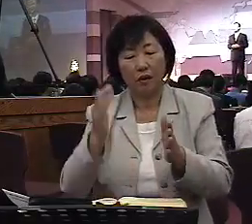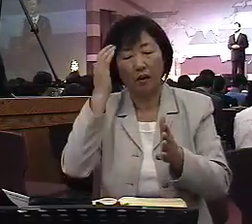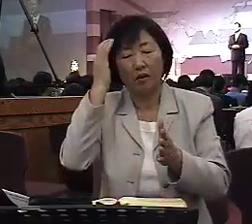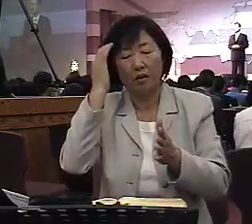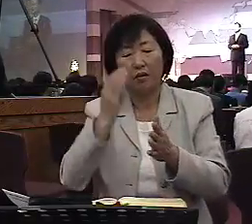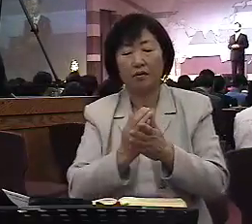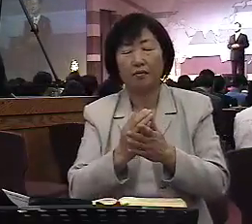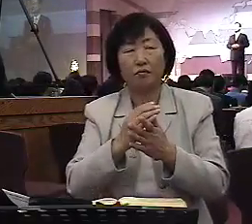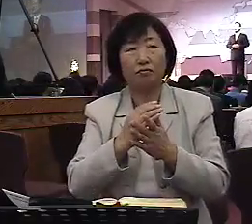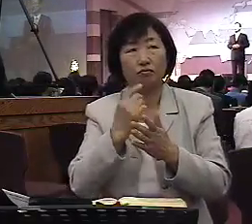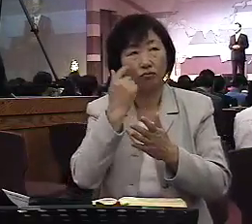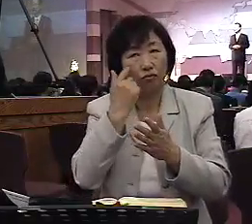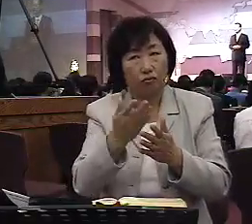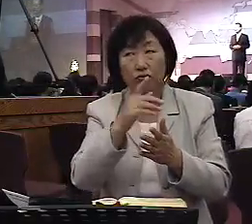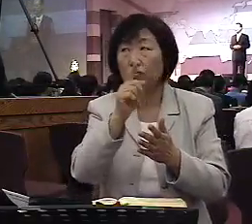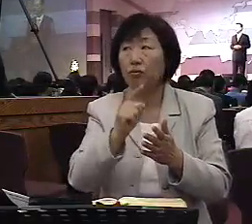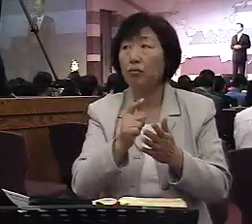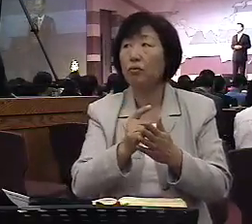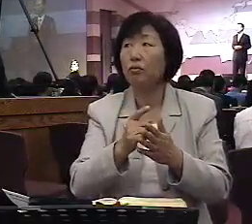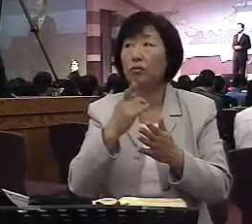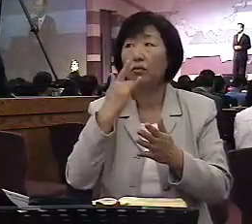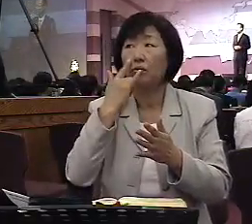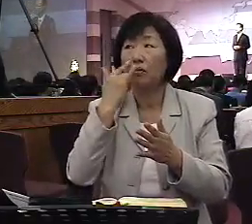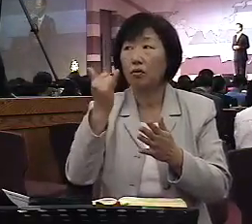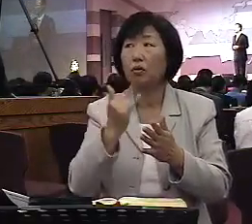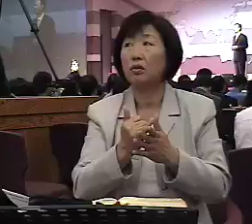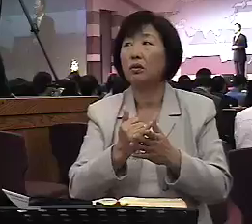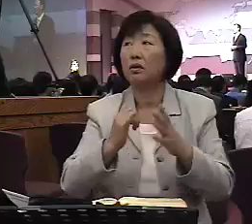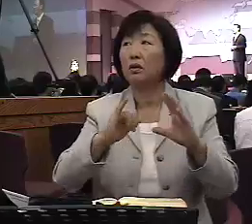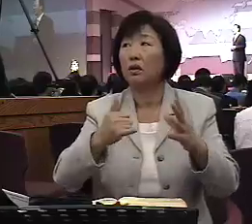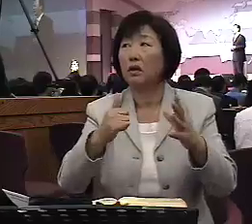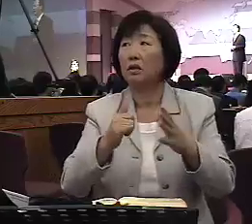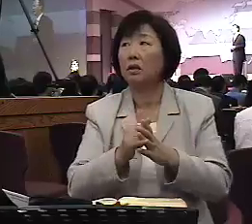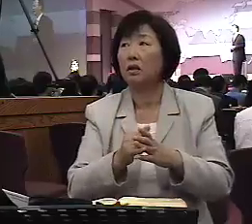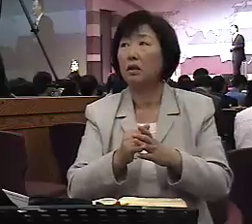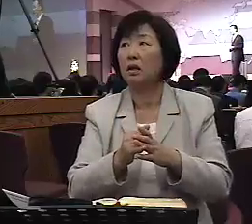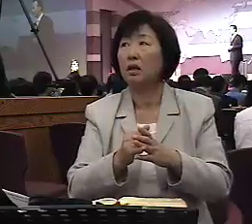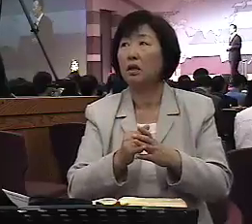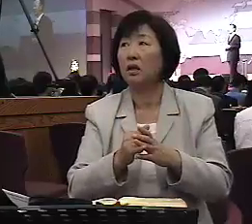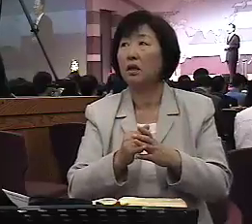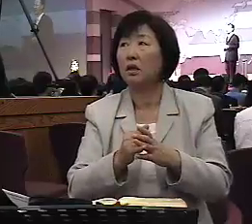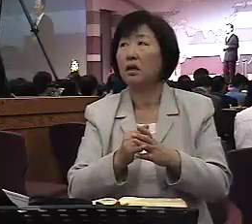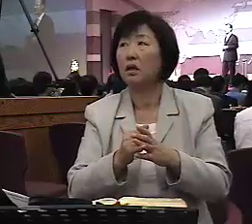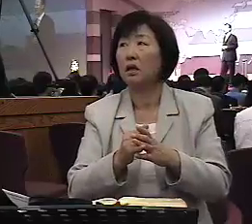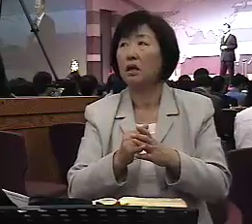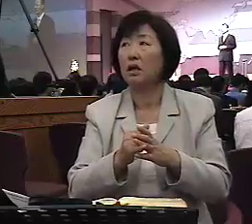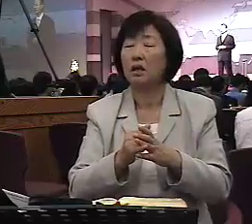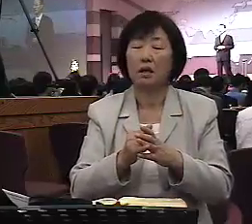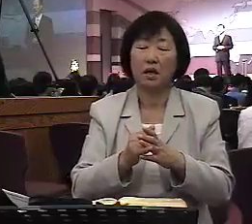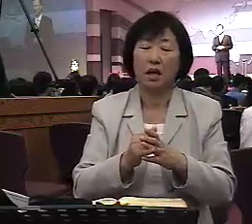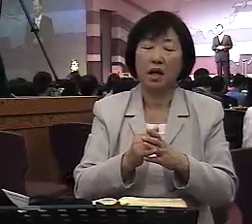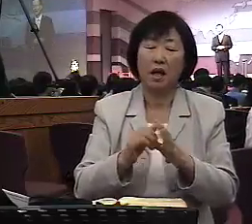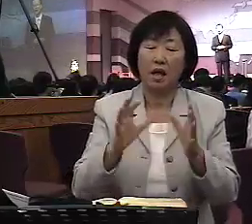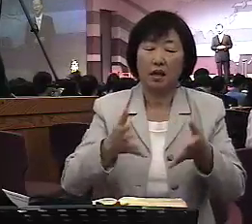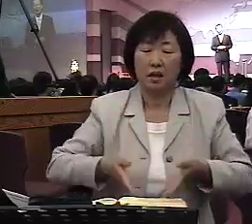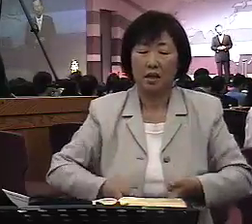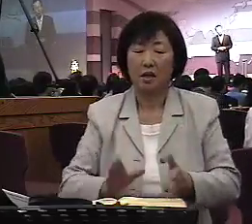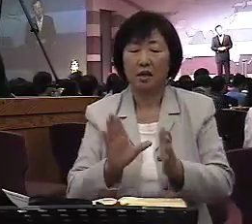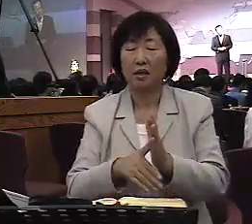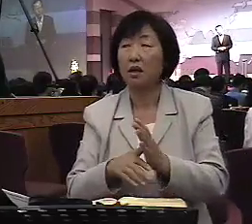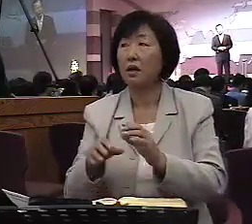있겠지만 여러분, 저희 부모 세대와 다르게 저희 세대는 그 아내가 아기 낳을 때 같이 옆에 있잖아요. 옆에 있어가지고